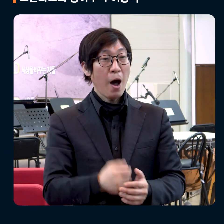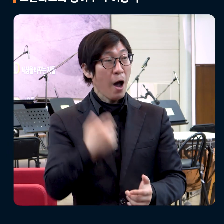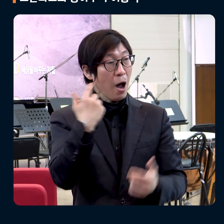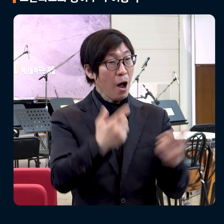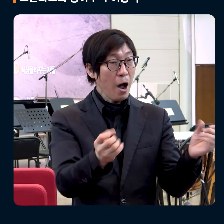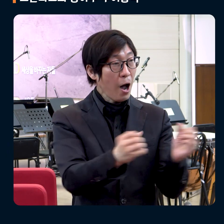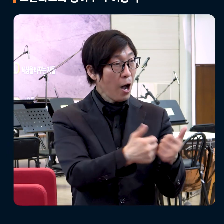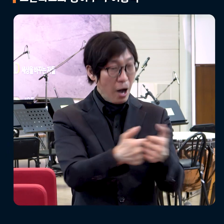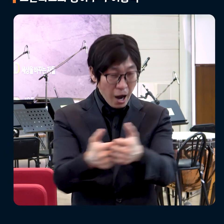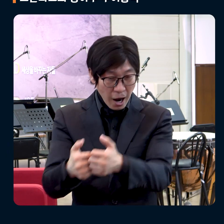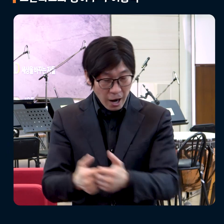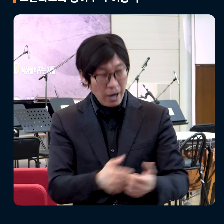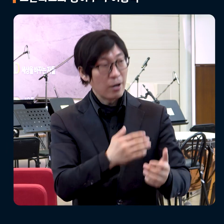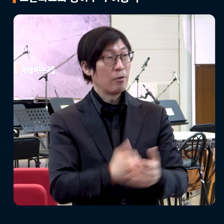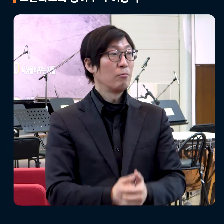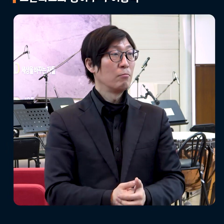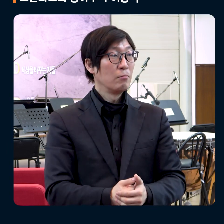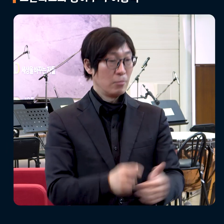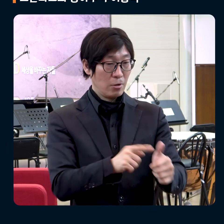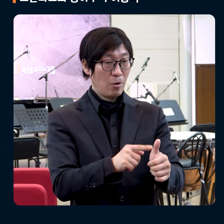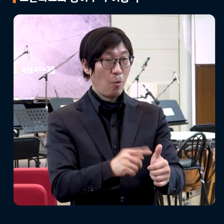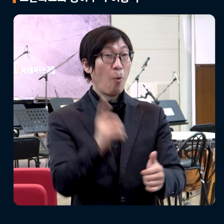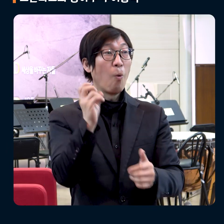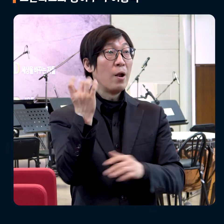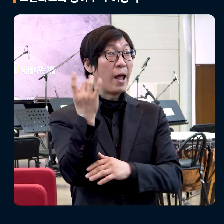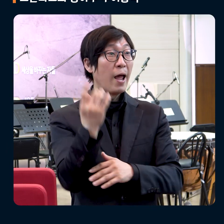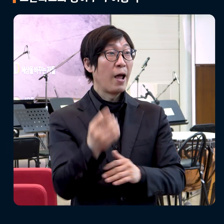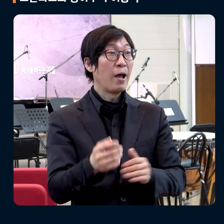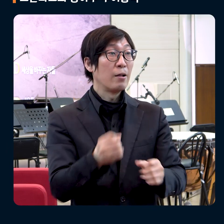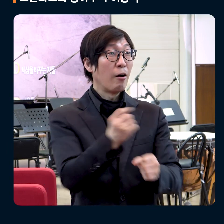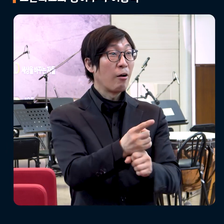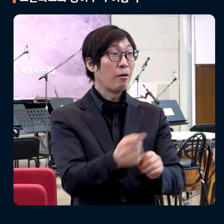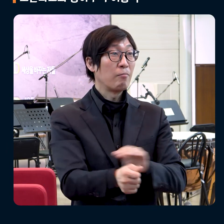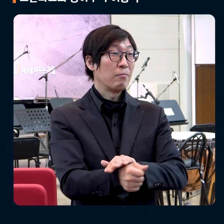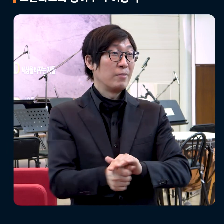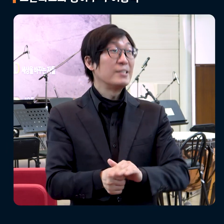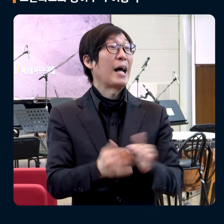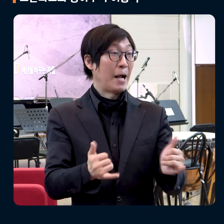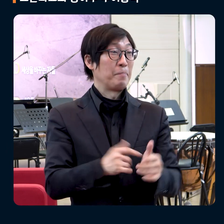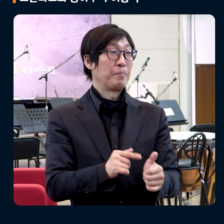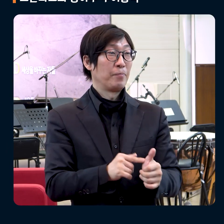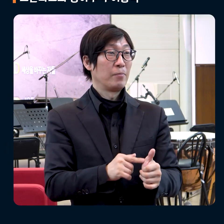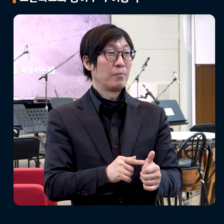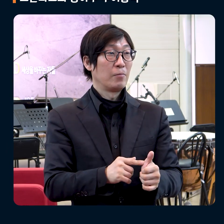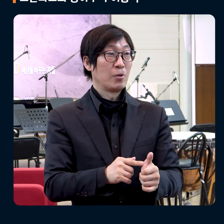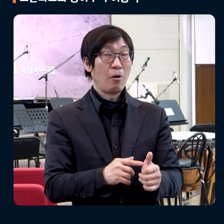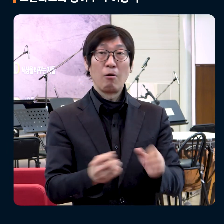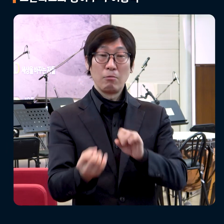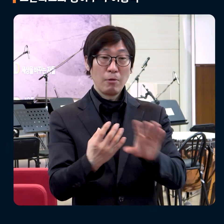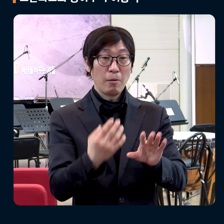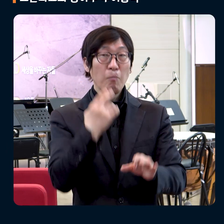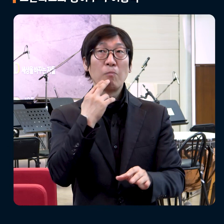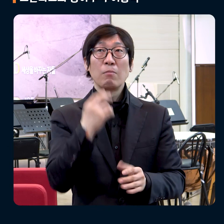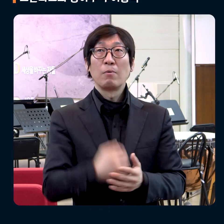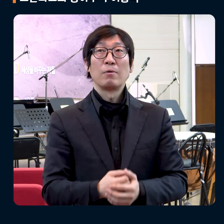그랬더니요, 니고데모는요 성격이 소심한 사람이거든요. 아무 대답도 안 하고